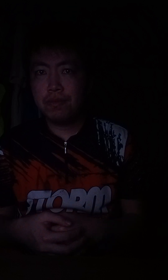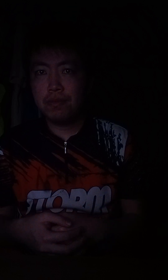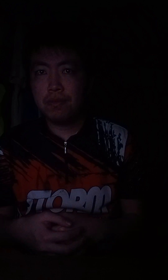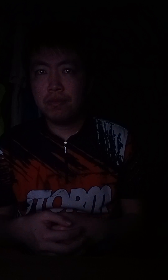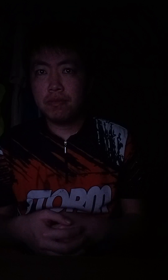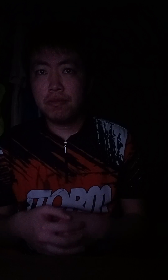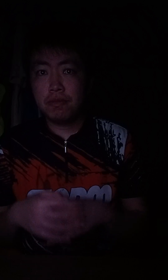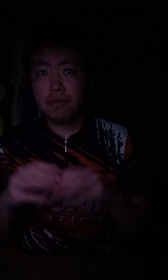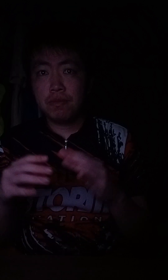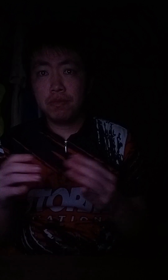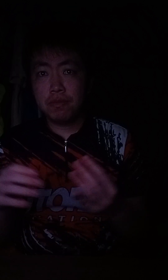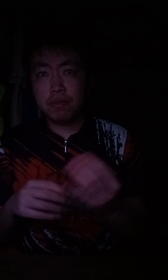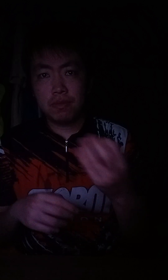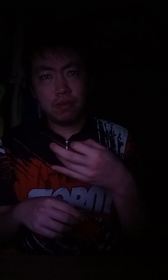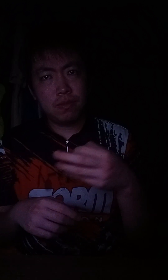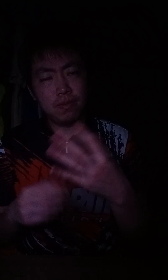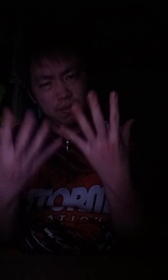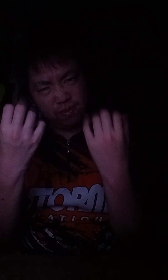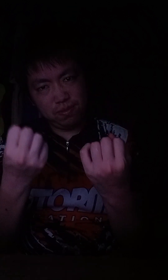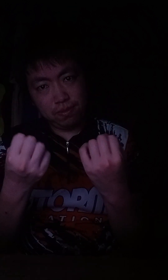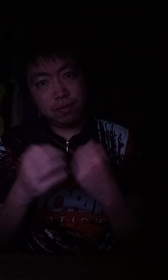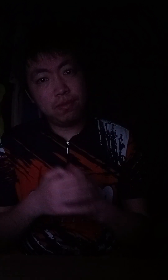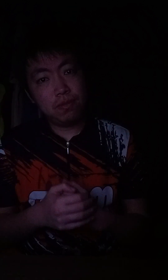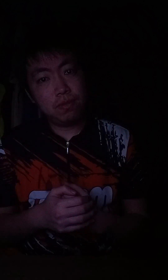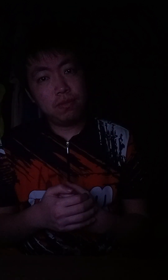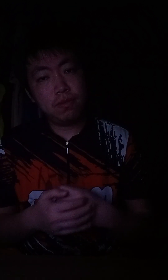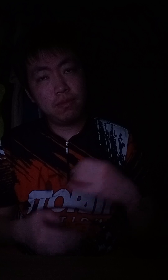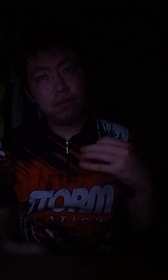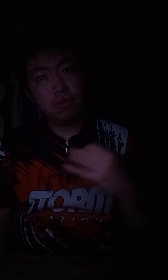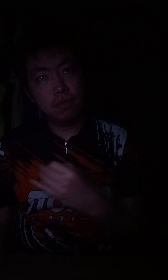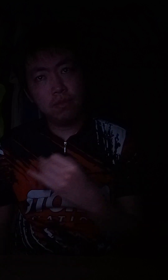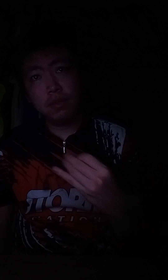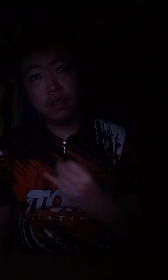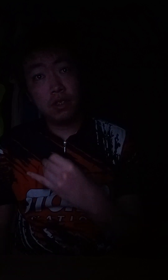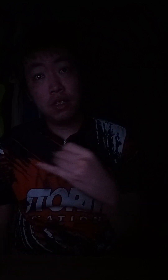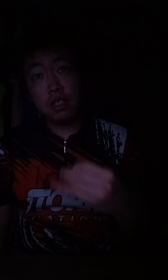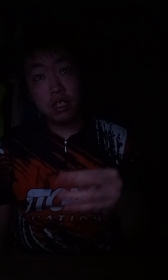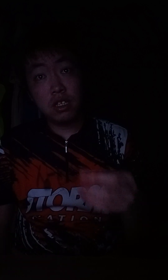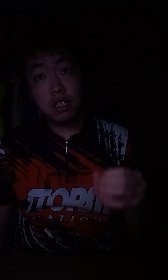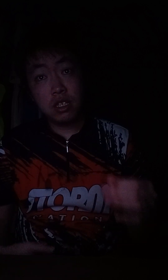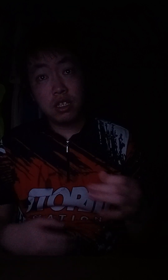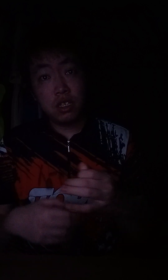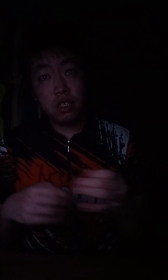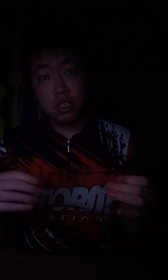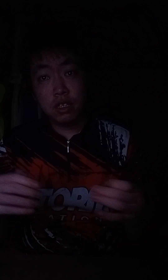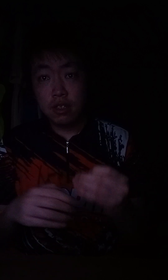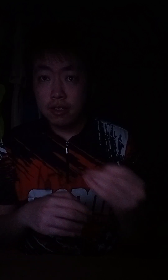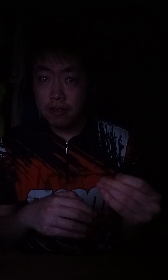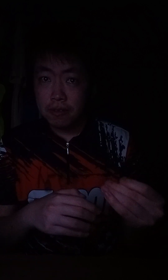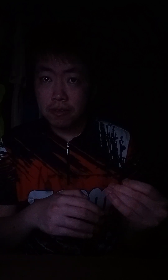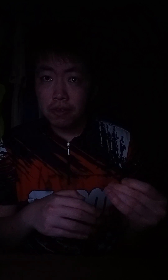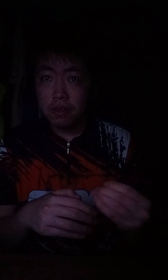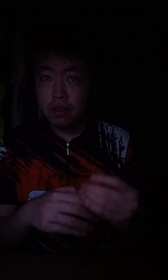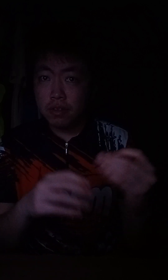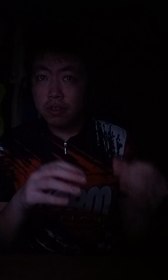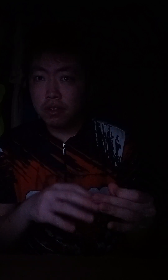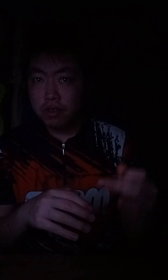새해에 달라지는 건 이외에도 많습니다. 항공사는 지연이나 결항이 결정되는 즉시 승객에게 문자 또는